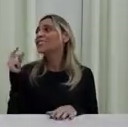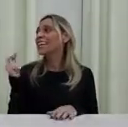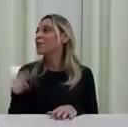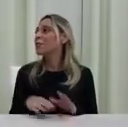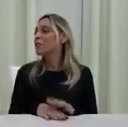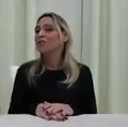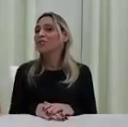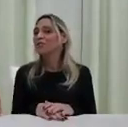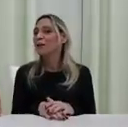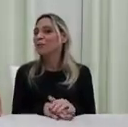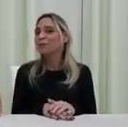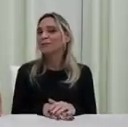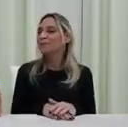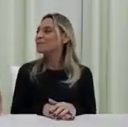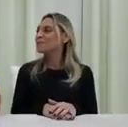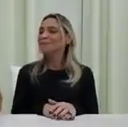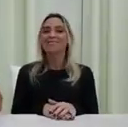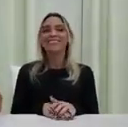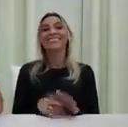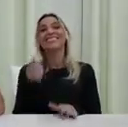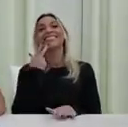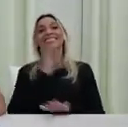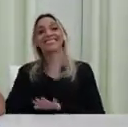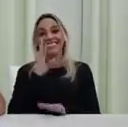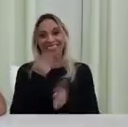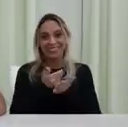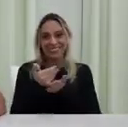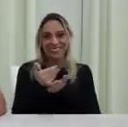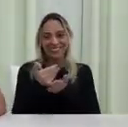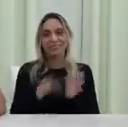teve que sair, que o povo invadiu. Opa, tá valendo?